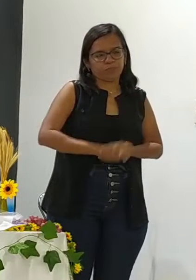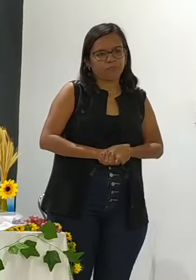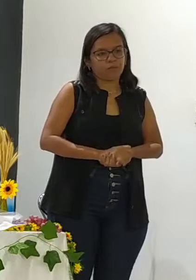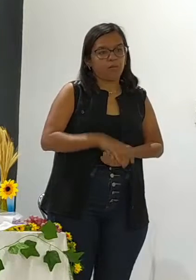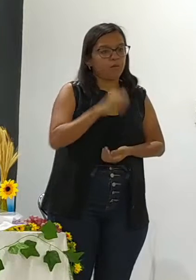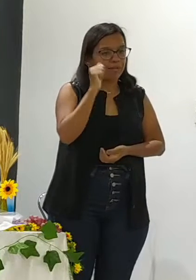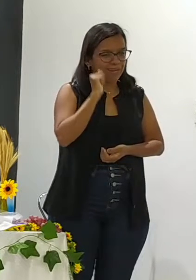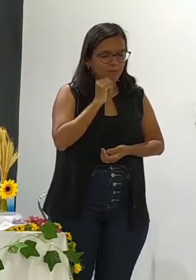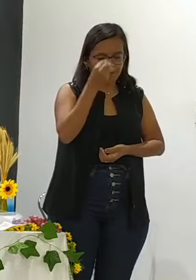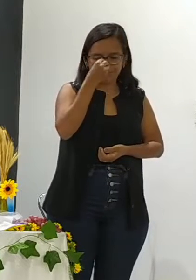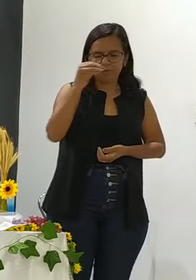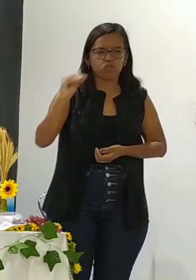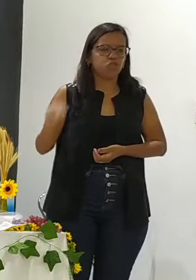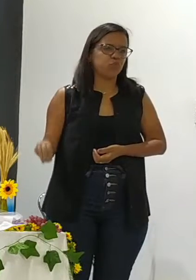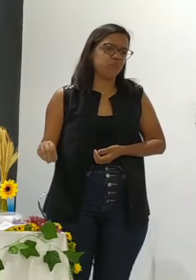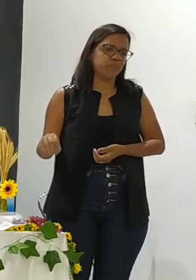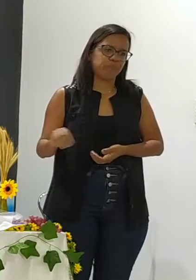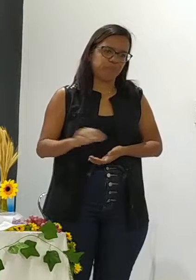ela desistiu.